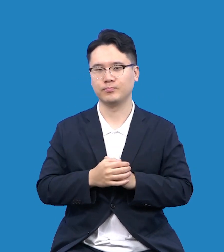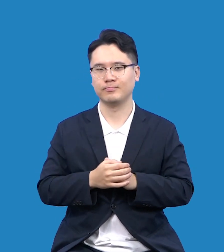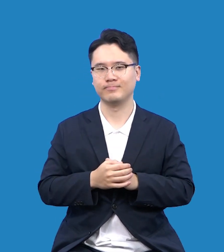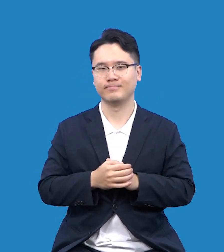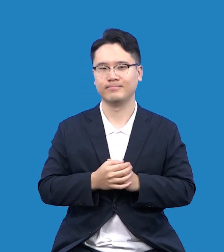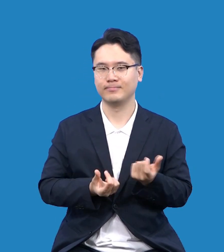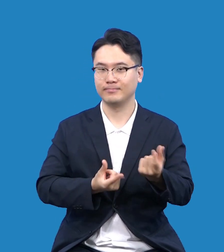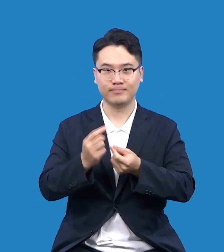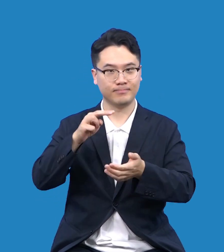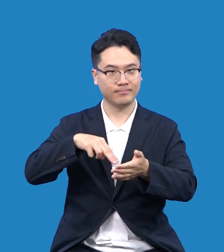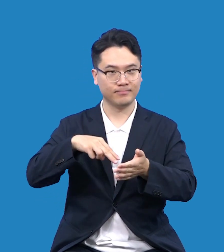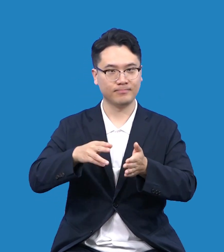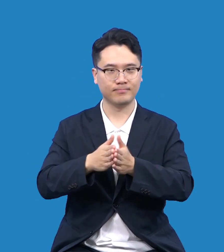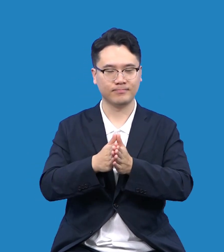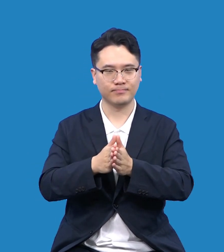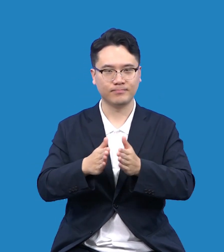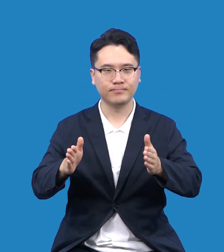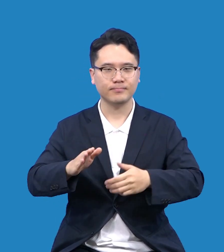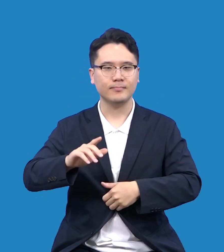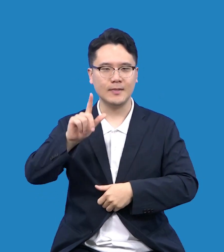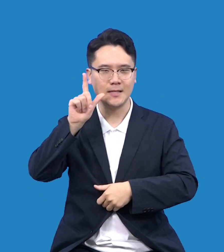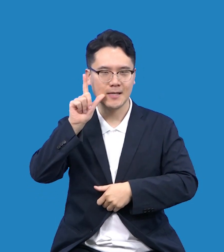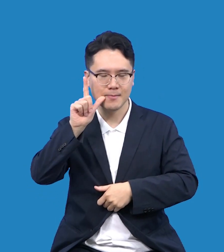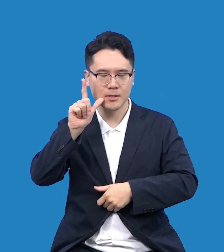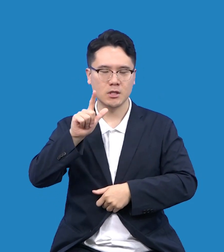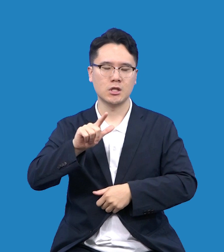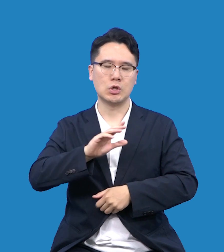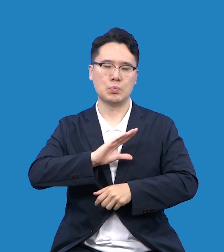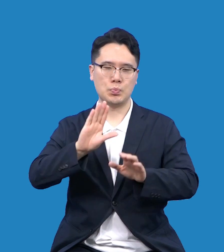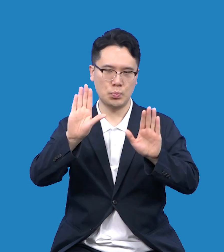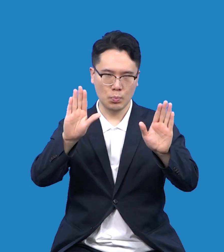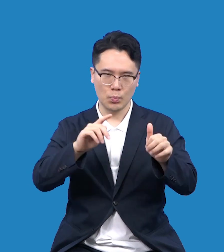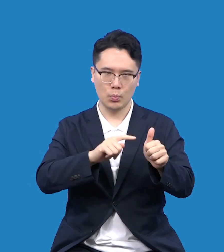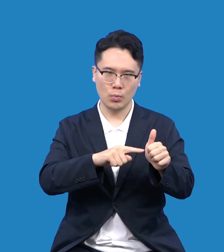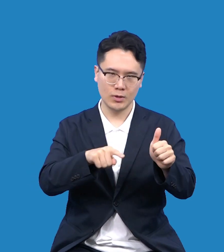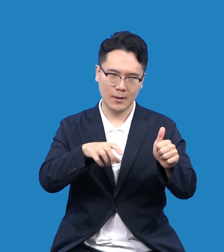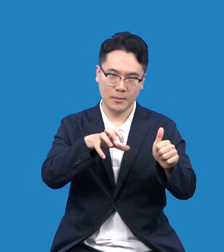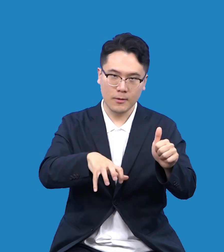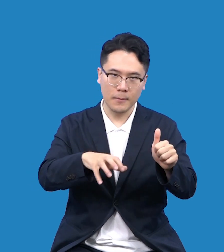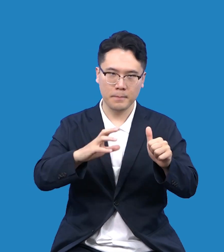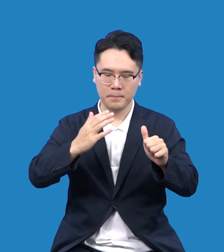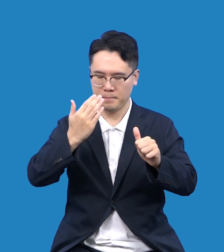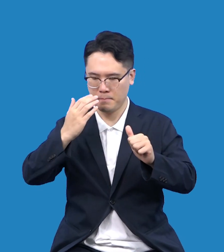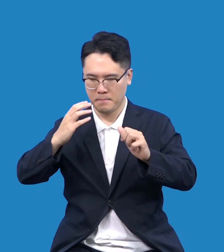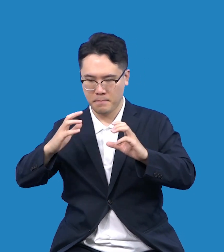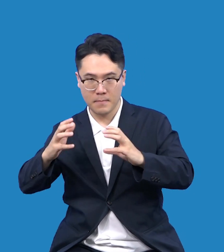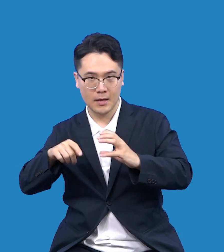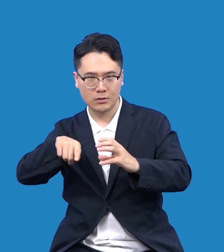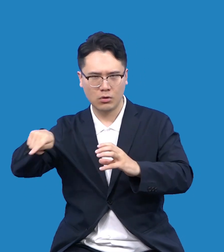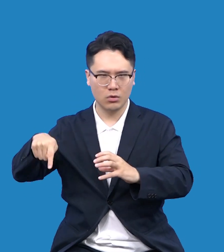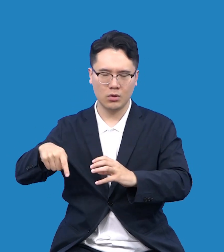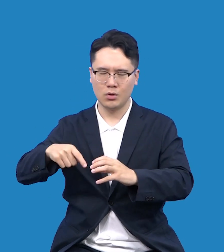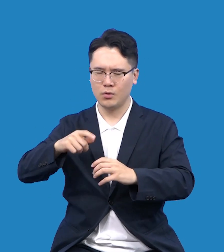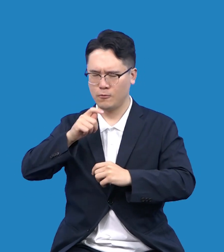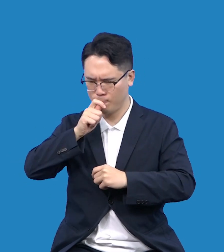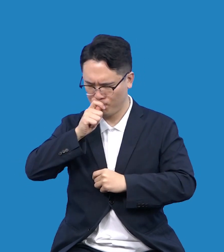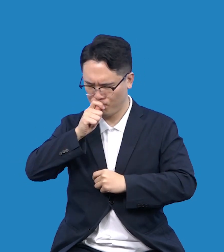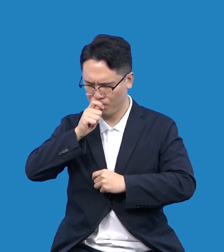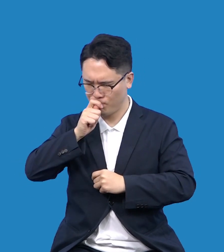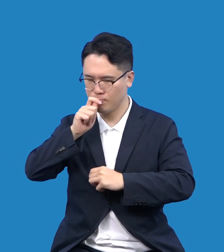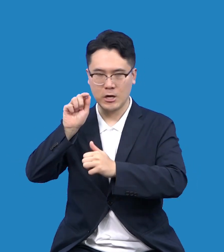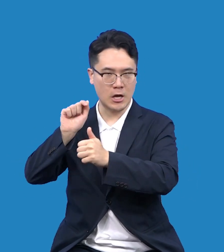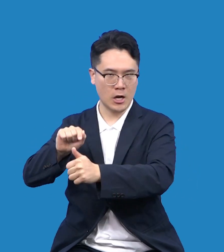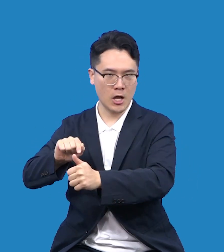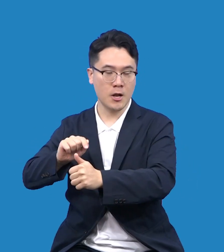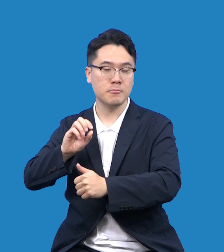같이 읽겠어요. 다 같이 시작. 갈렙이 모세 앞에서 백성을 조용하게 하고 이르되 우리가 곧